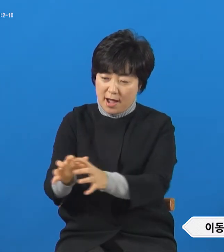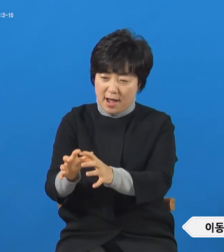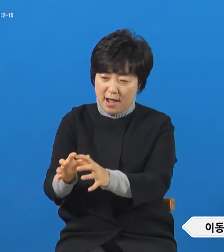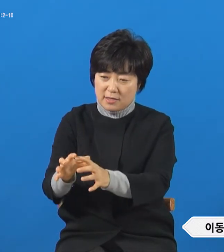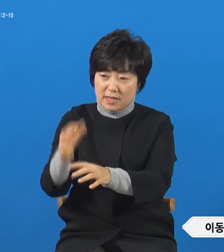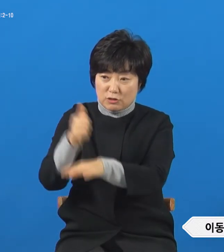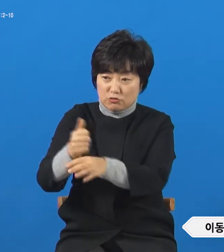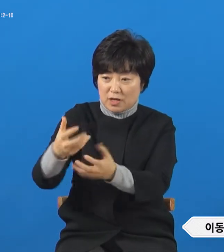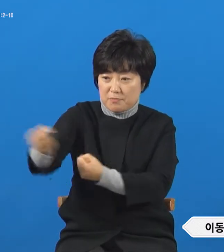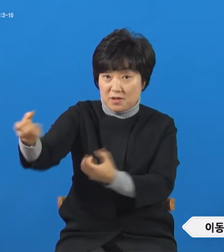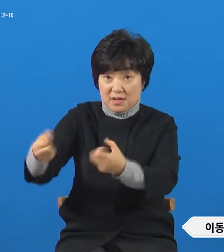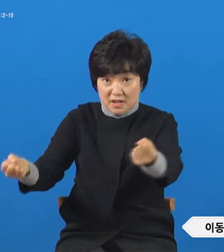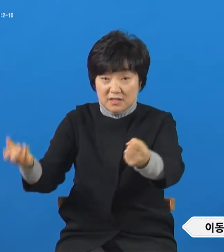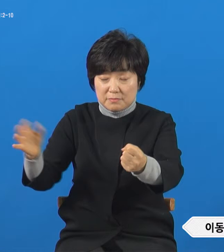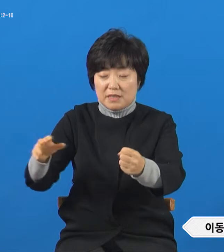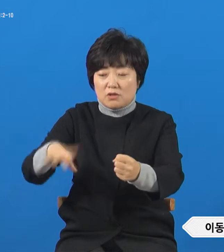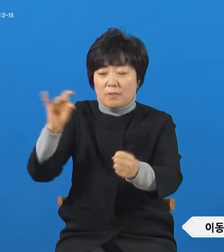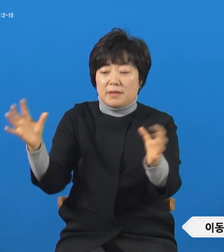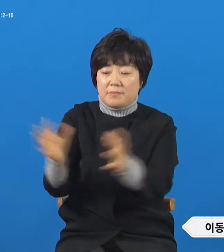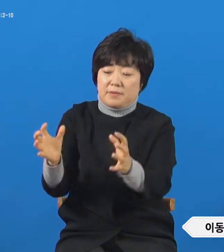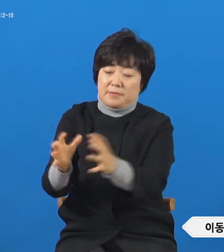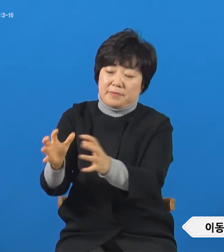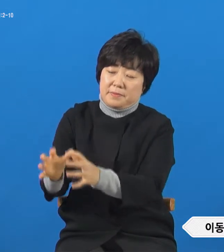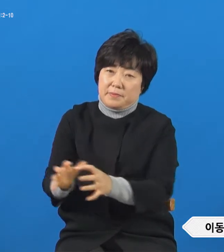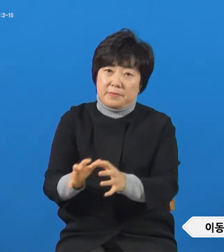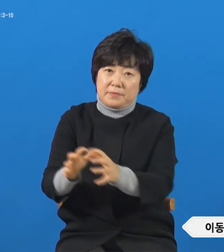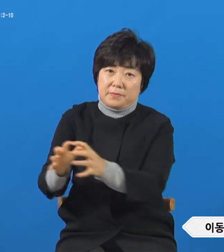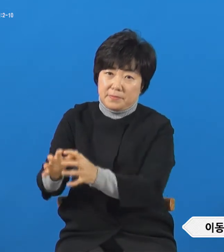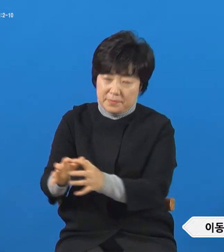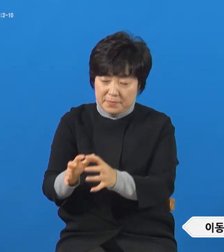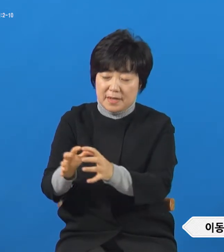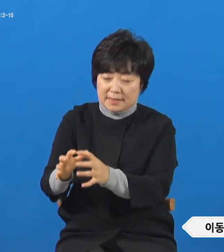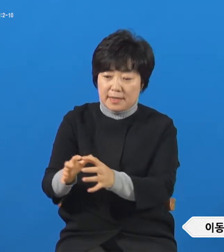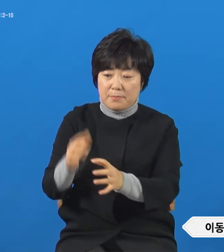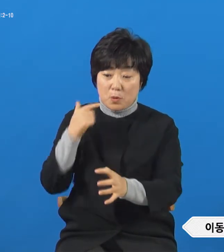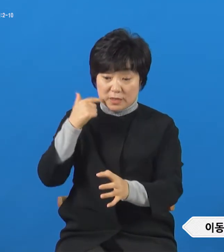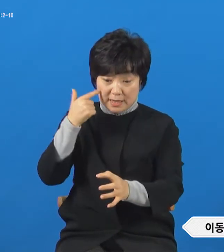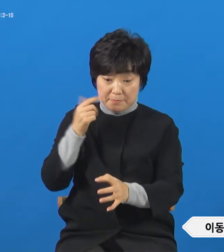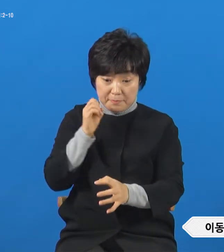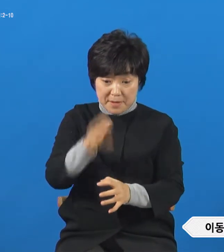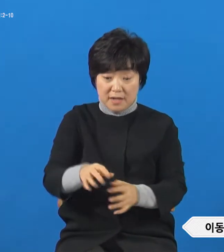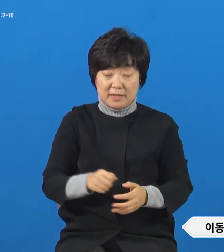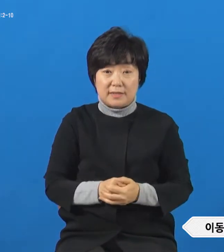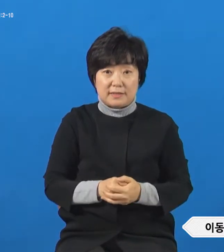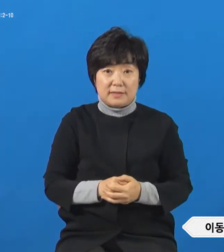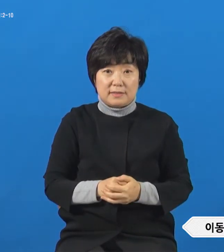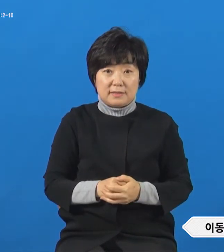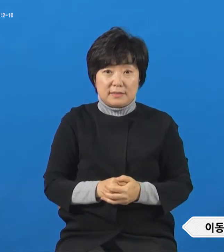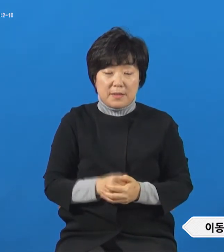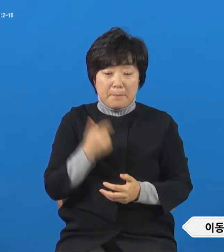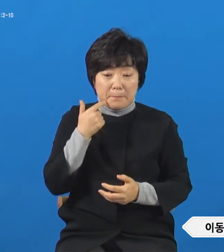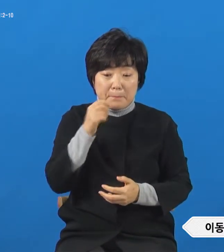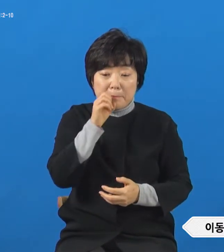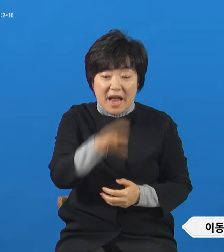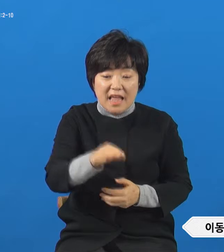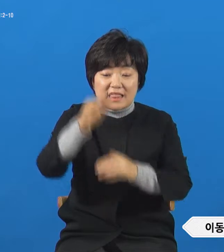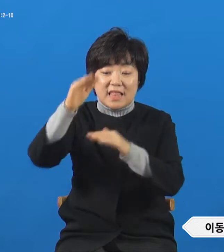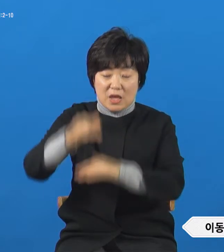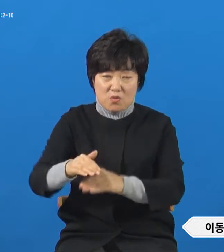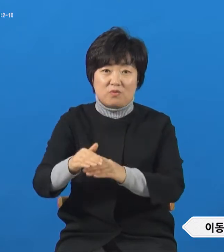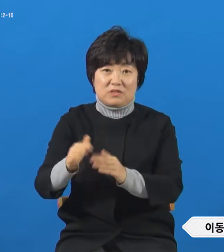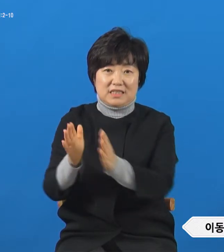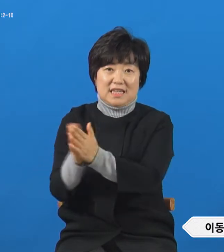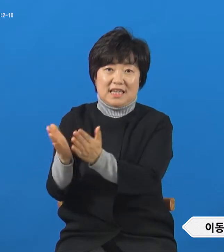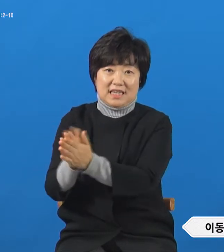했거든요. 같이 있었을 때 팀 전체를 향해서 배형규 목사님이 이렇게 말했다고 합니다. 제가 그대로 그